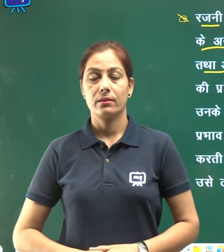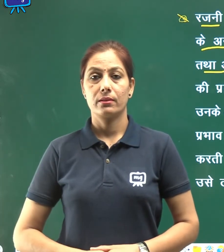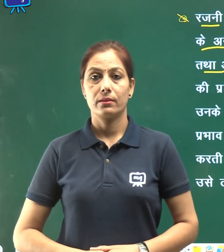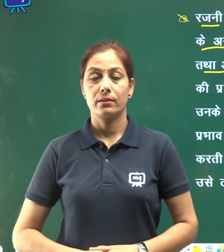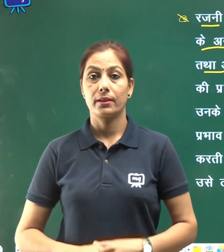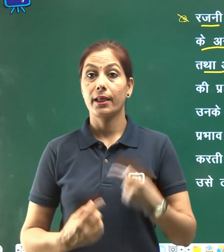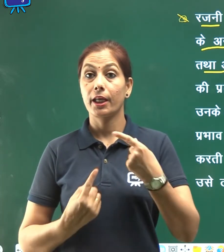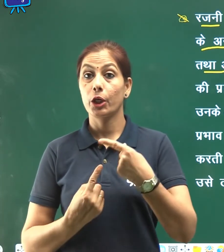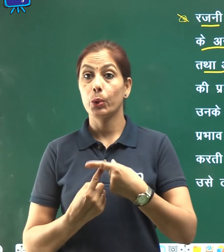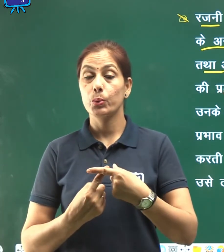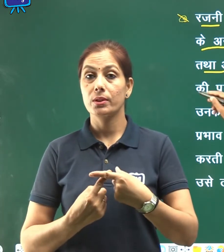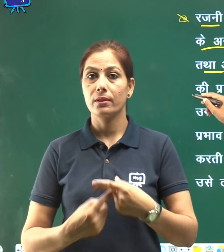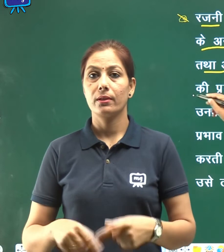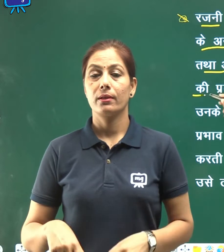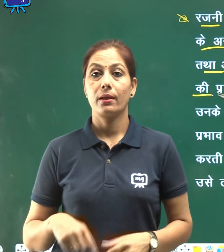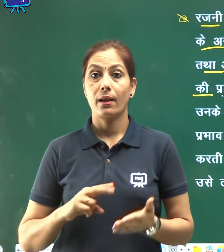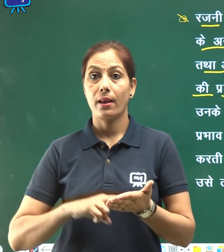ट्यूशन की प्रवृत्ति